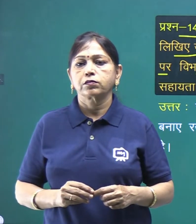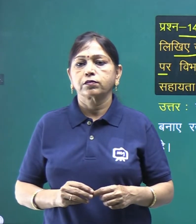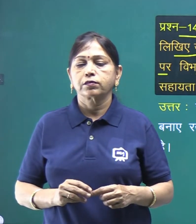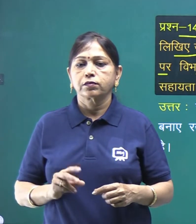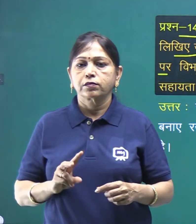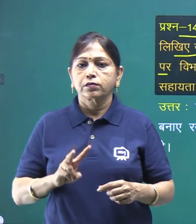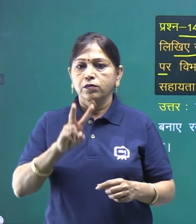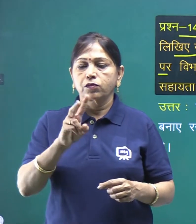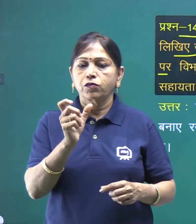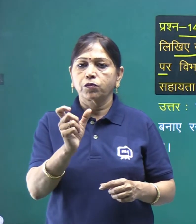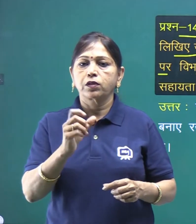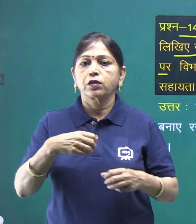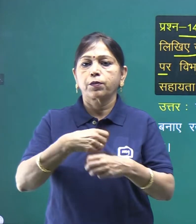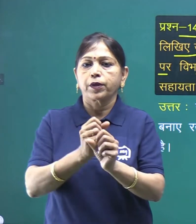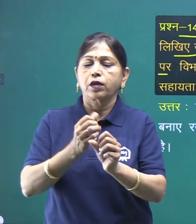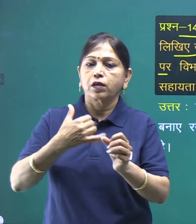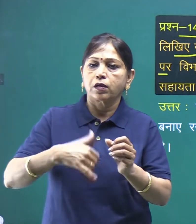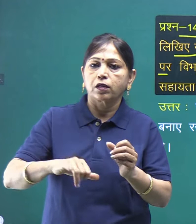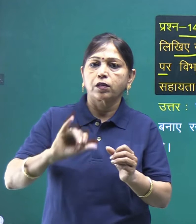विभवांतर बनाए रखने में